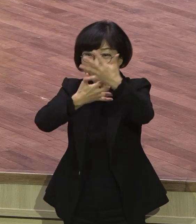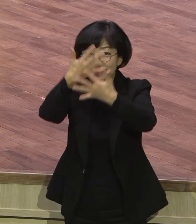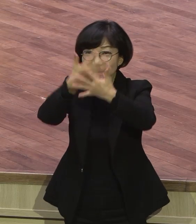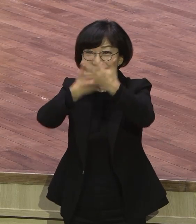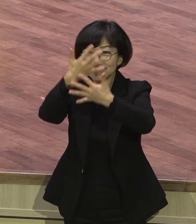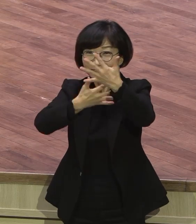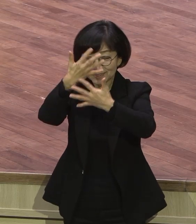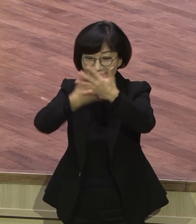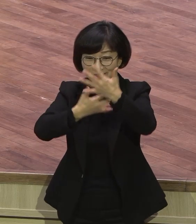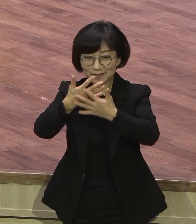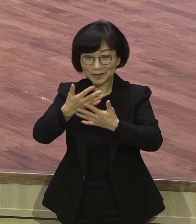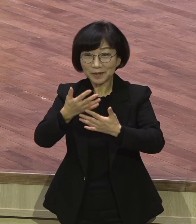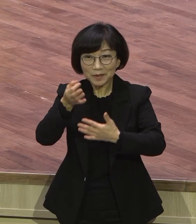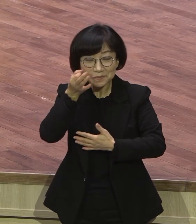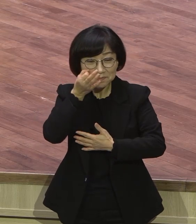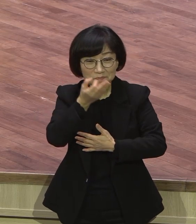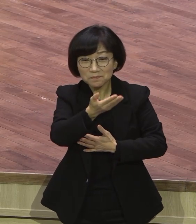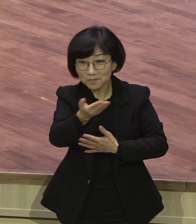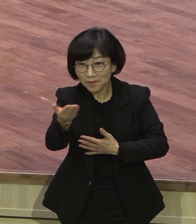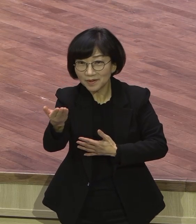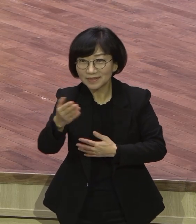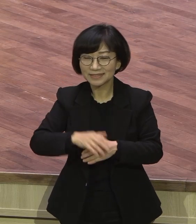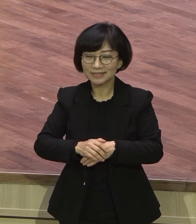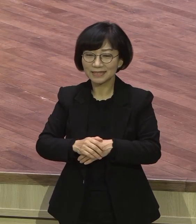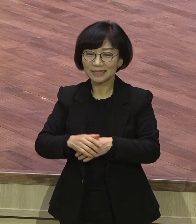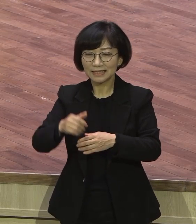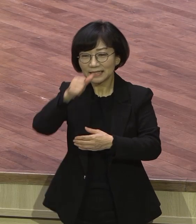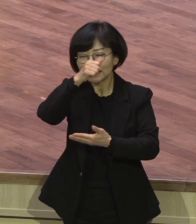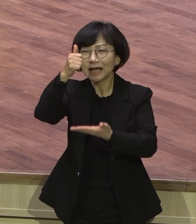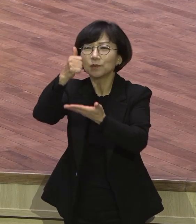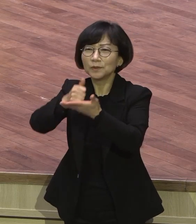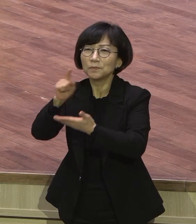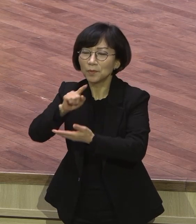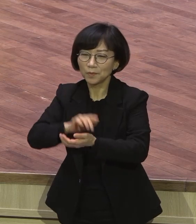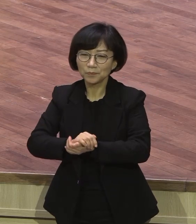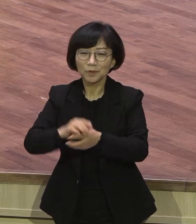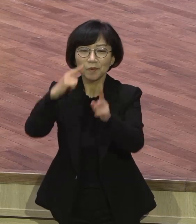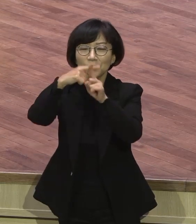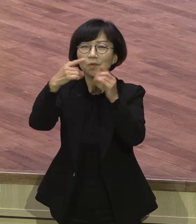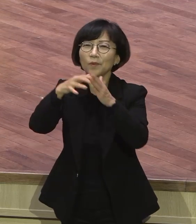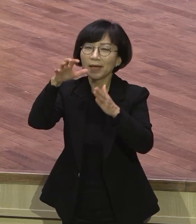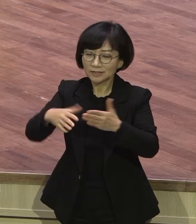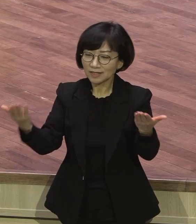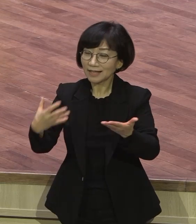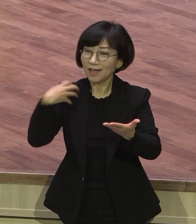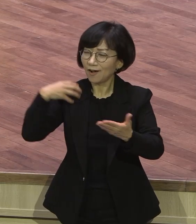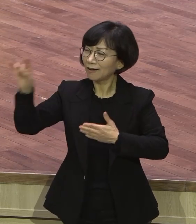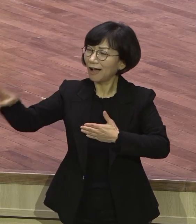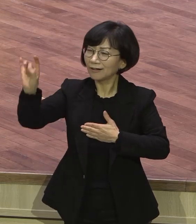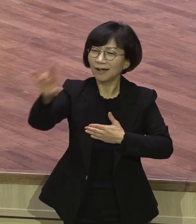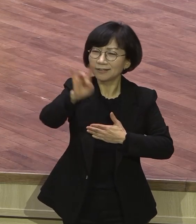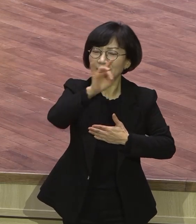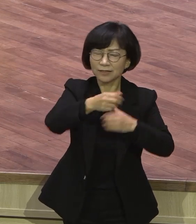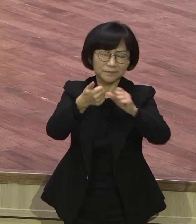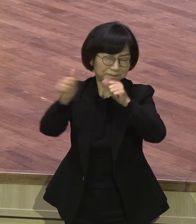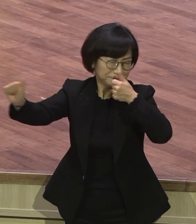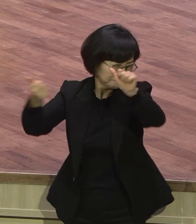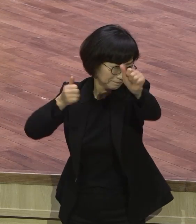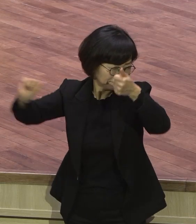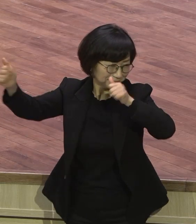가정예배 전에는 몰랐는데 이렇게 이 일로 인해서 온 가족이 함께 예배드리는 게 너무 좋다. 의미 있죠.